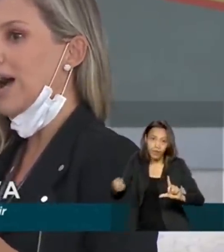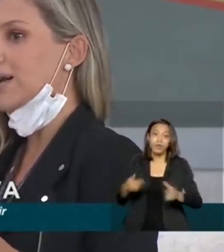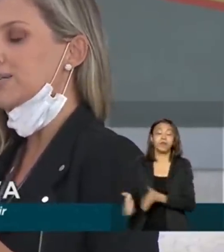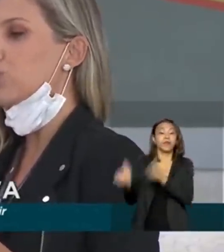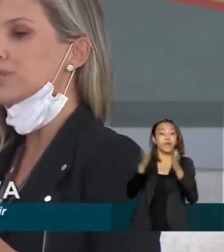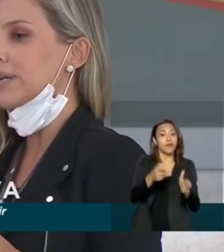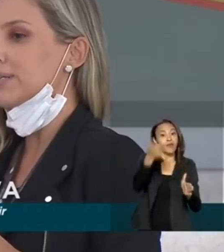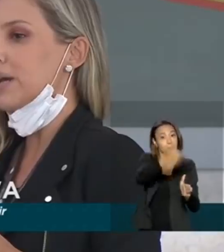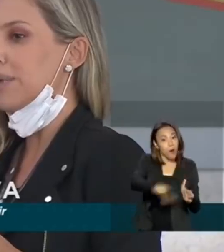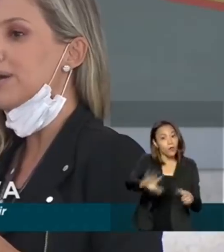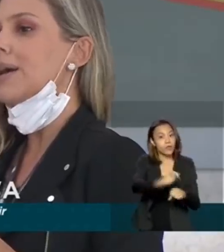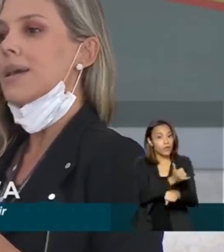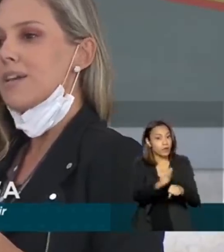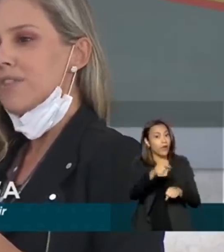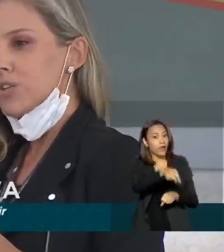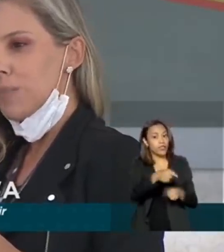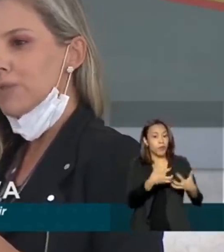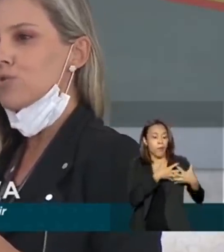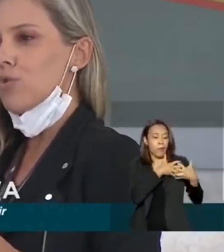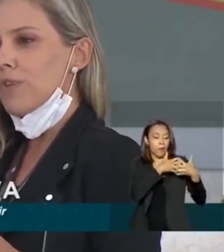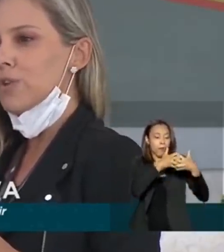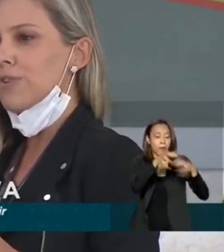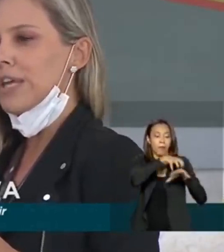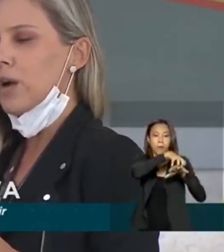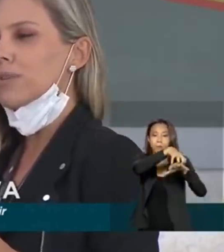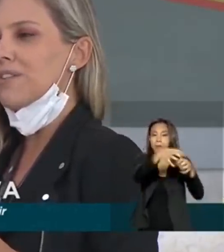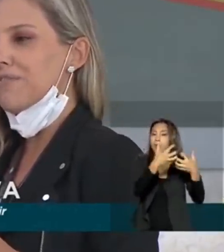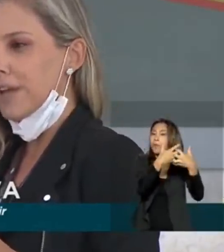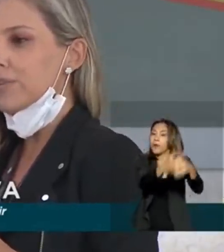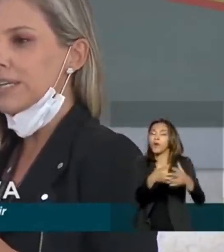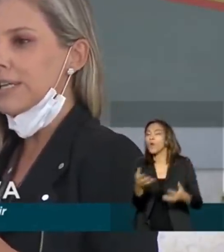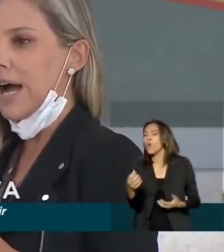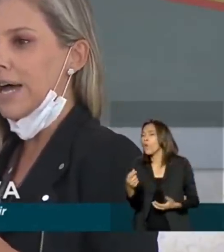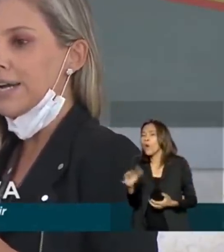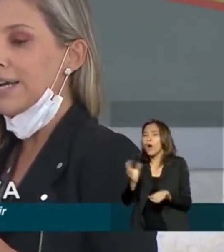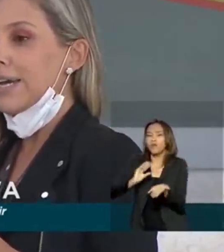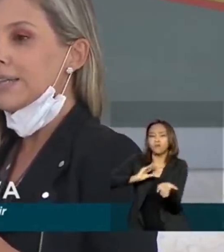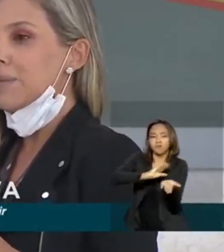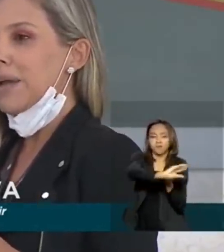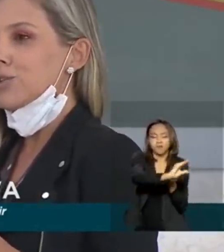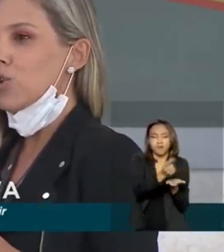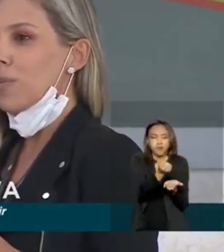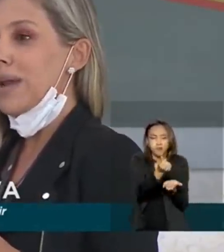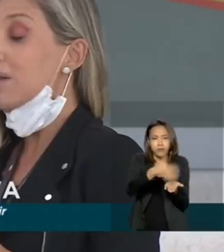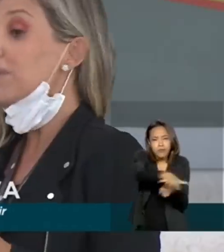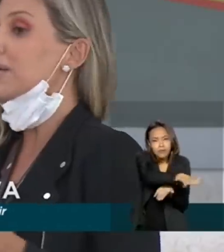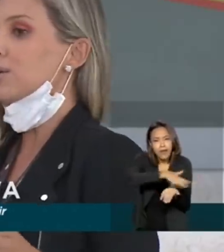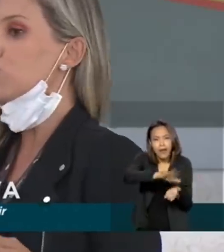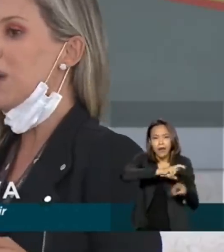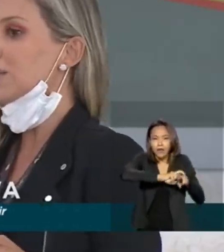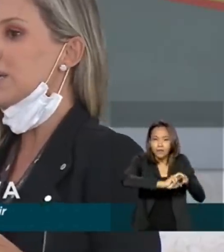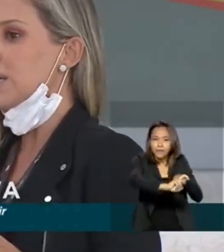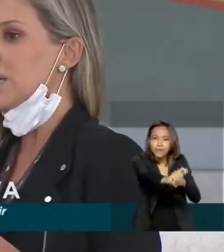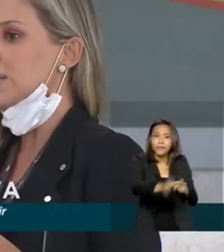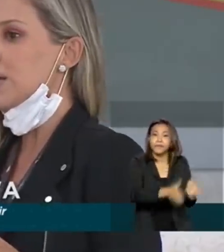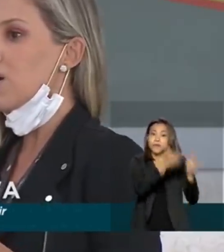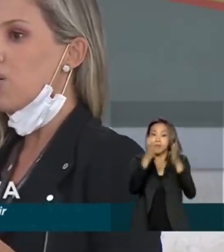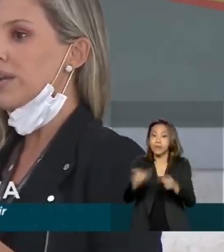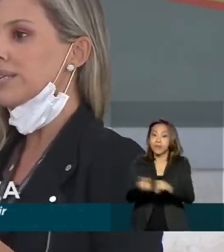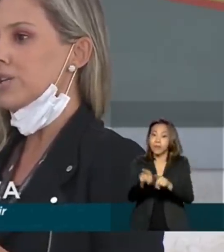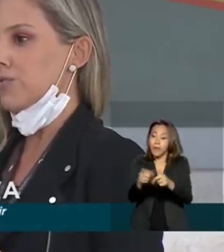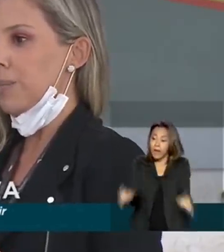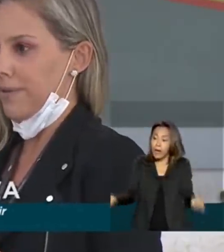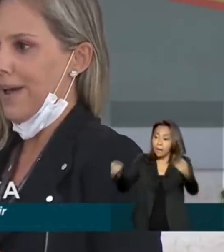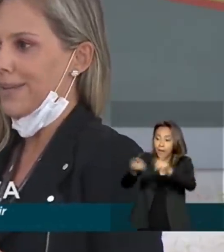transporte de cargas, eu gostaria de saber que investimentos o governo federal tem feito nessa área e também sobre a ampliação de parcerias